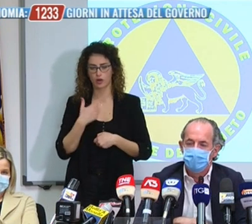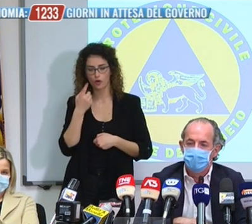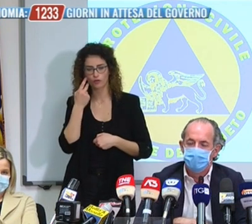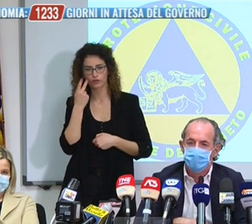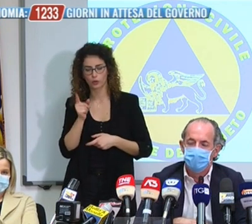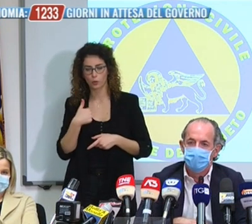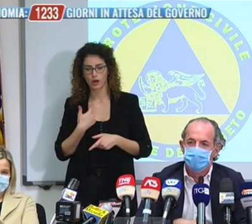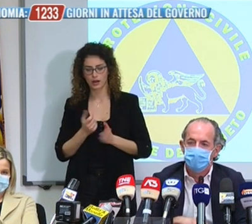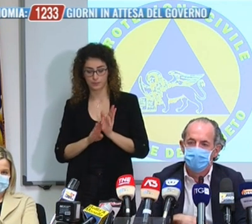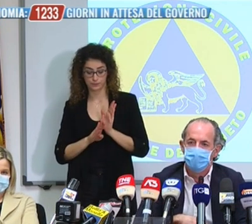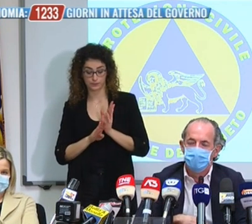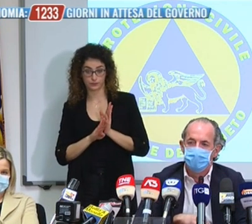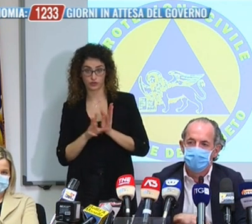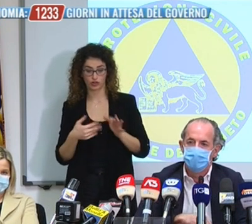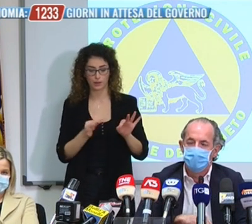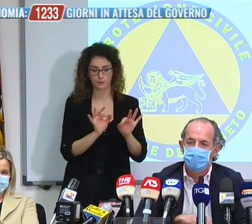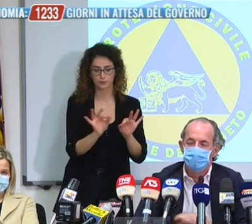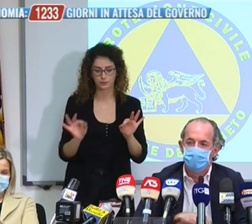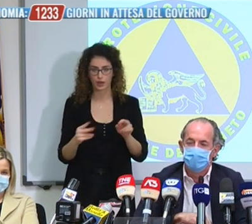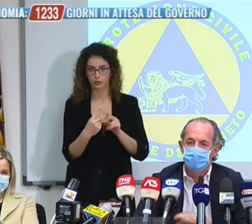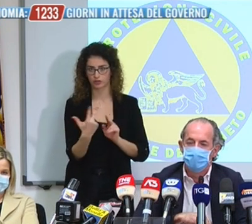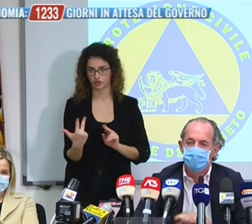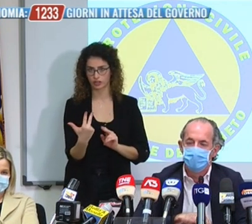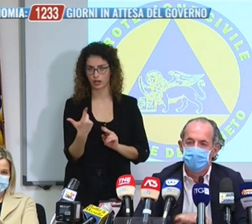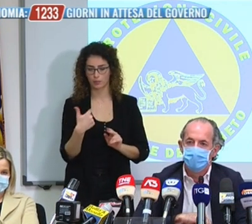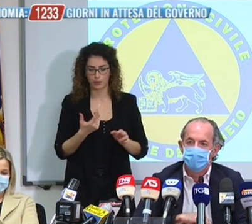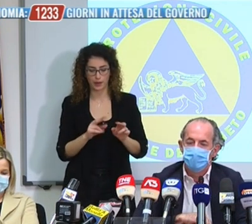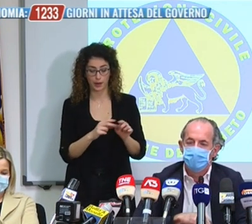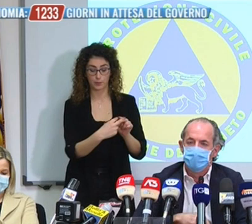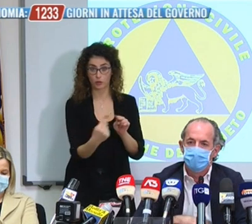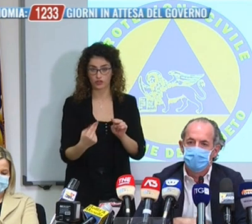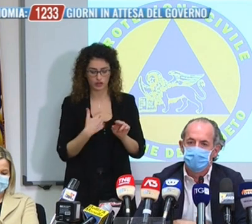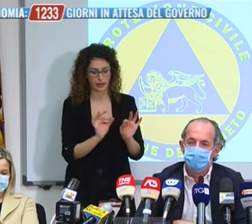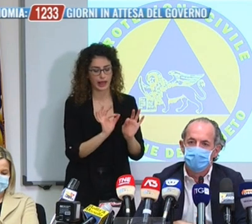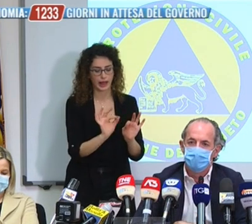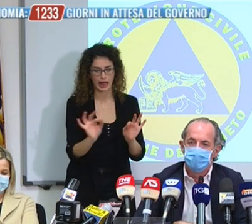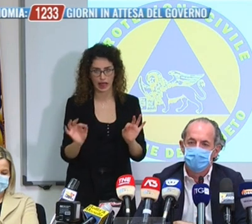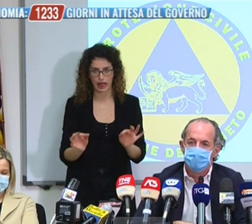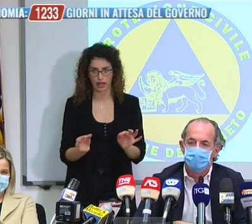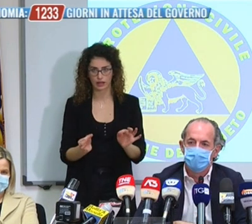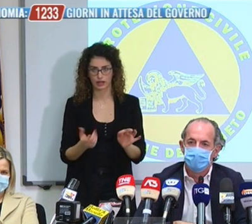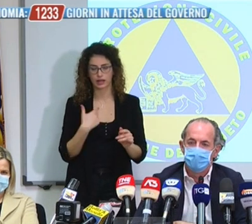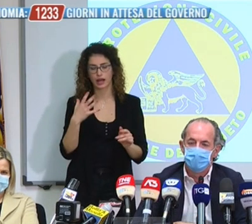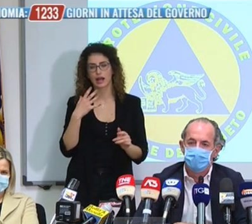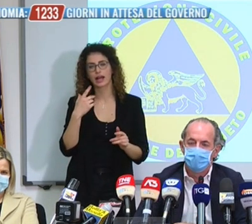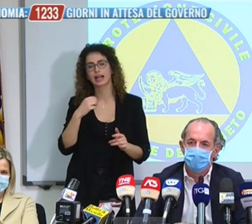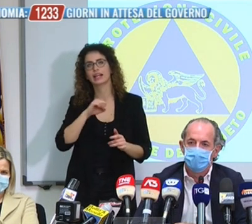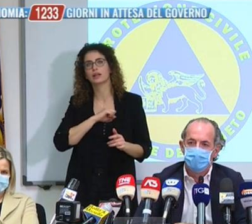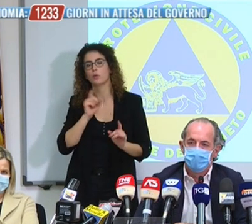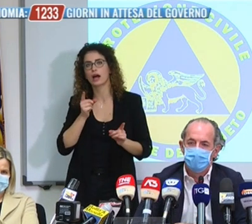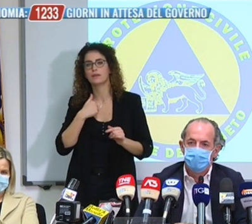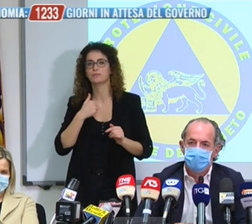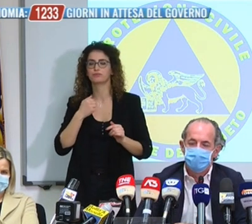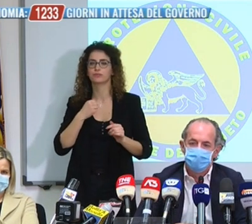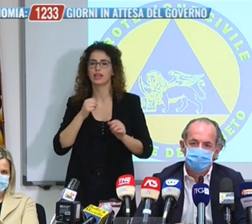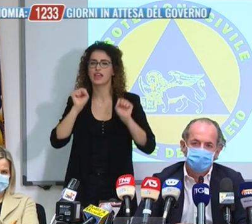localizzati questi incrementi, intanto in tre province e poi in alcuni punti di queste province, è pensabile che il Veneto adotti dei